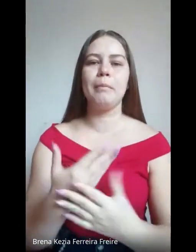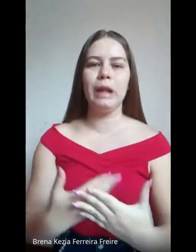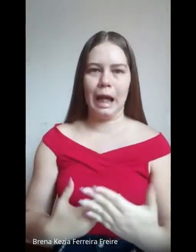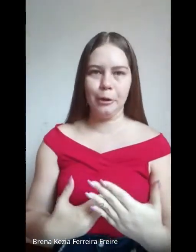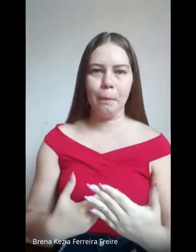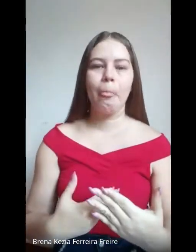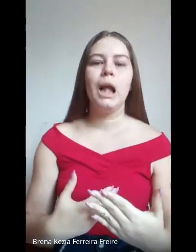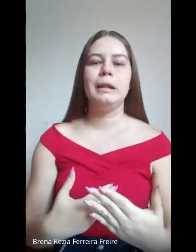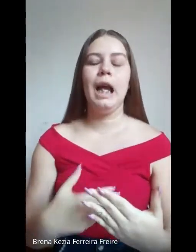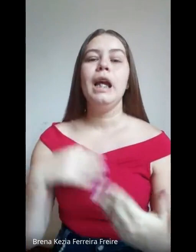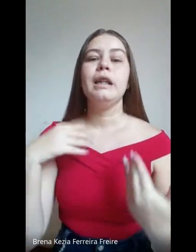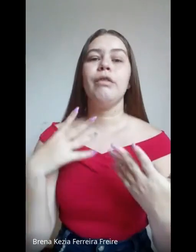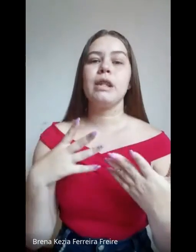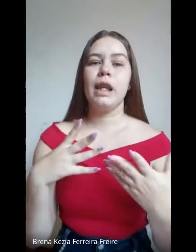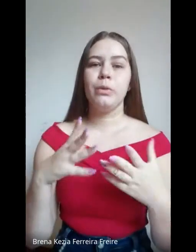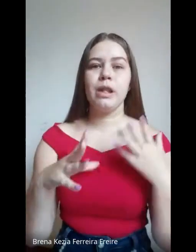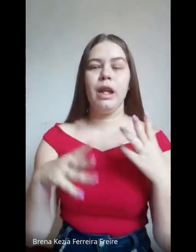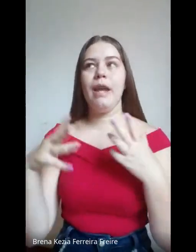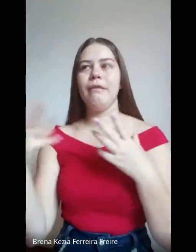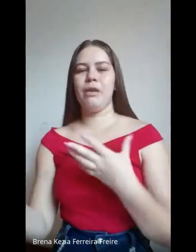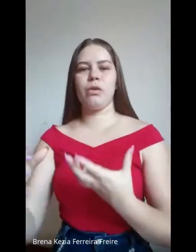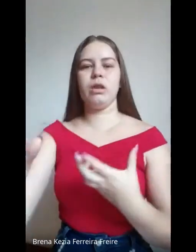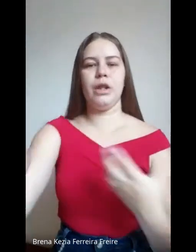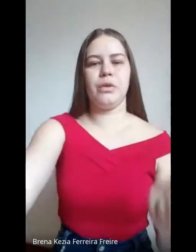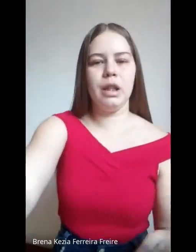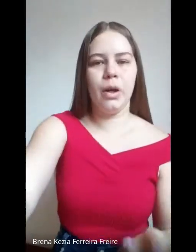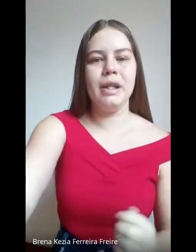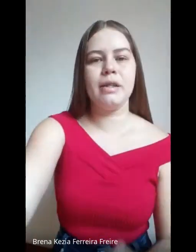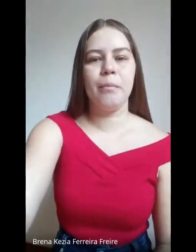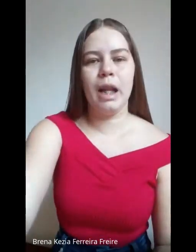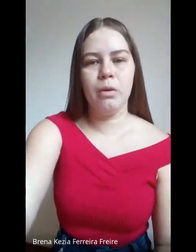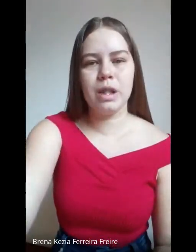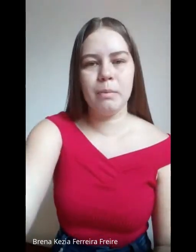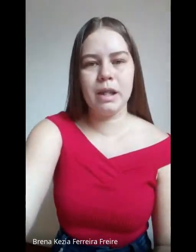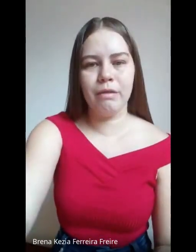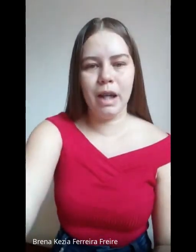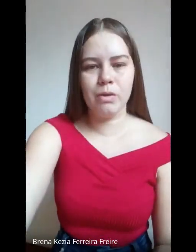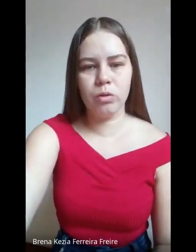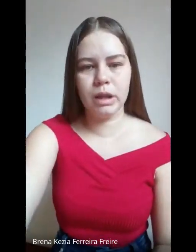vocabulário, né? Que você use em vários contextos, que nós, né, usamos em vários